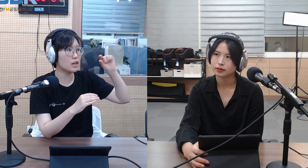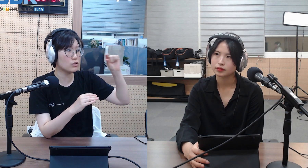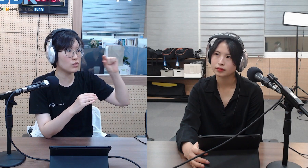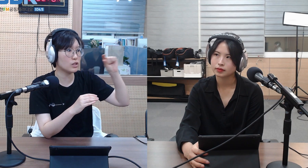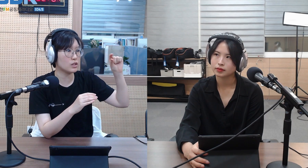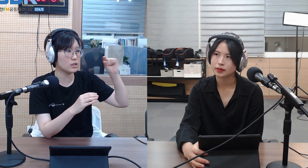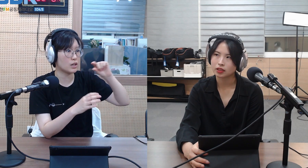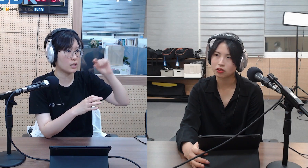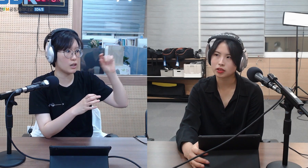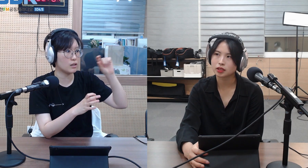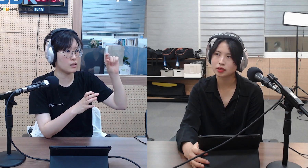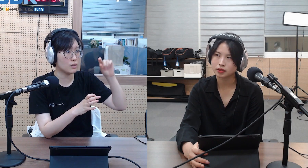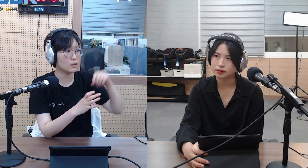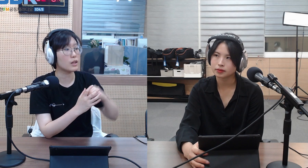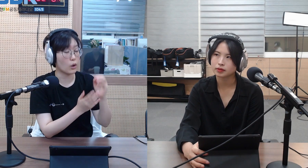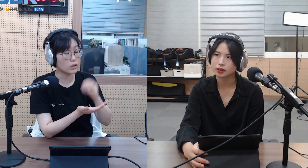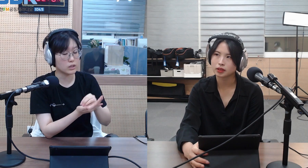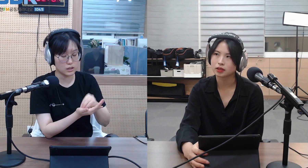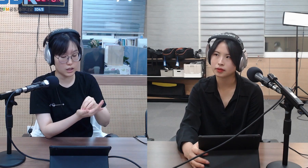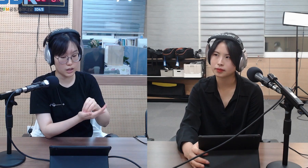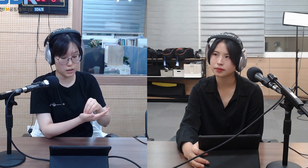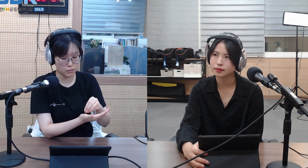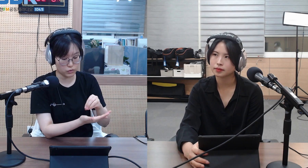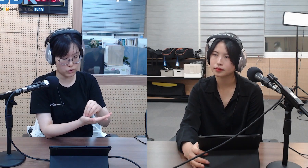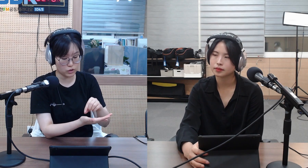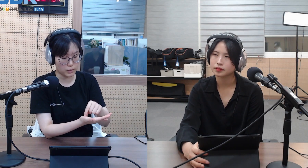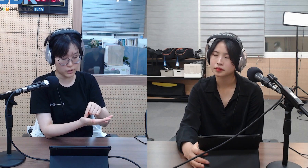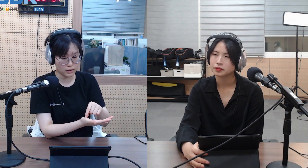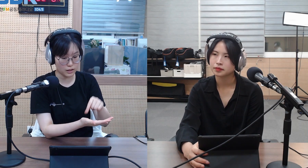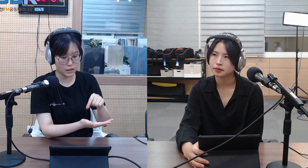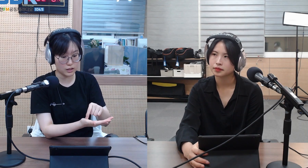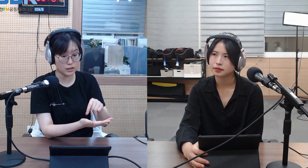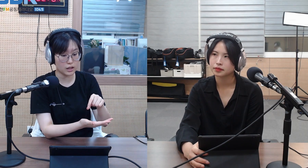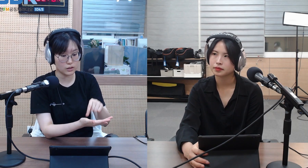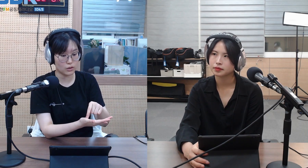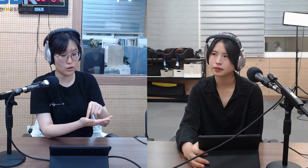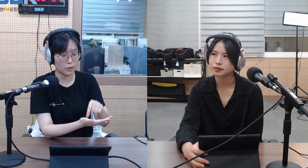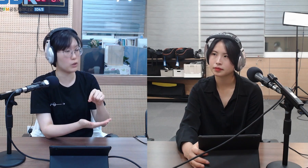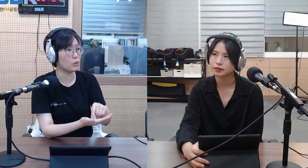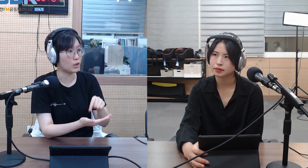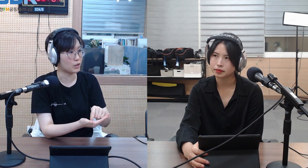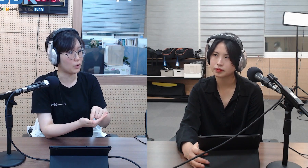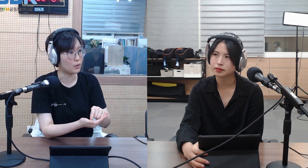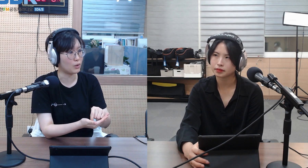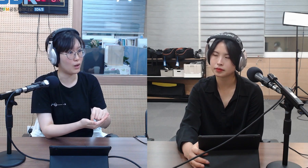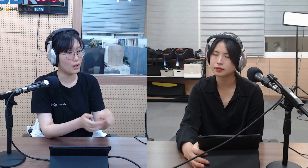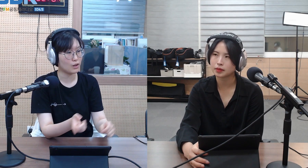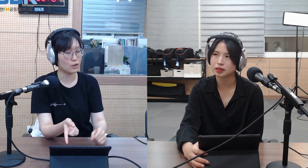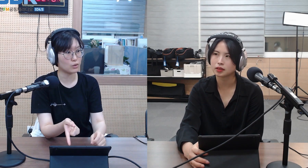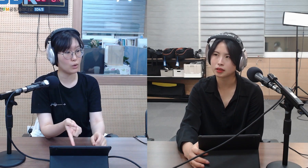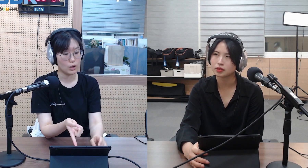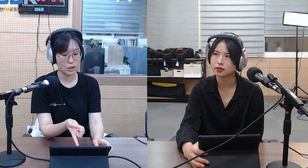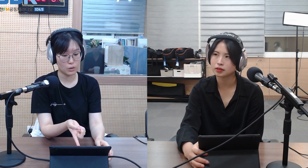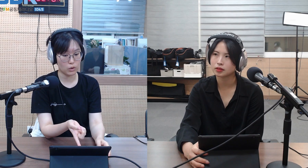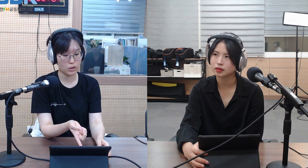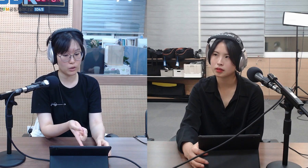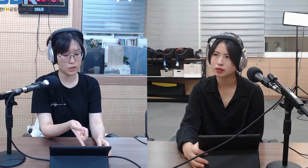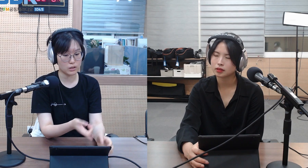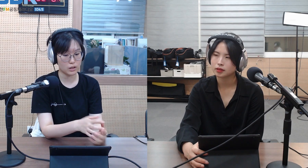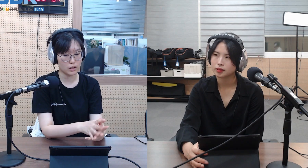수 있는 장애인, 경증 장애인 분들만 일을 하는 걸 봤던 것 같아요. 그래서 이 권리형